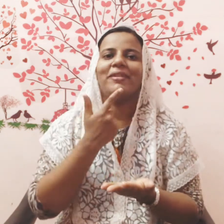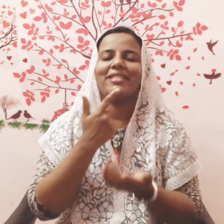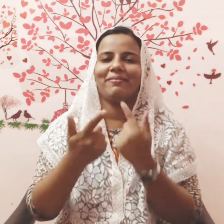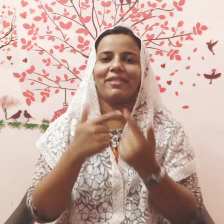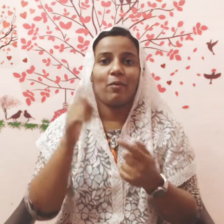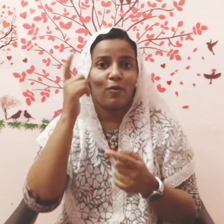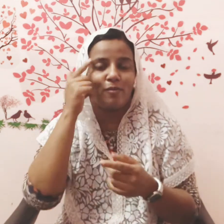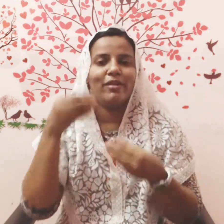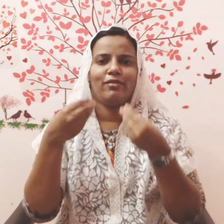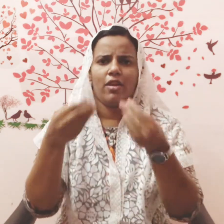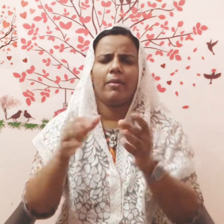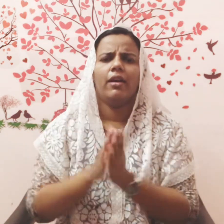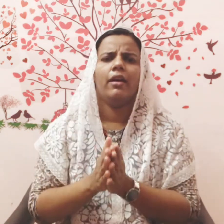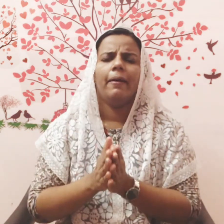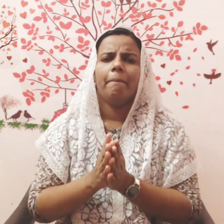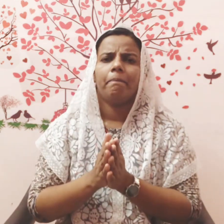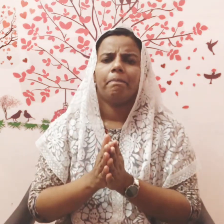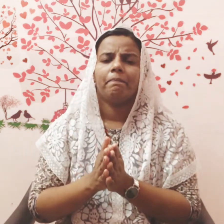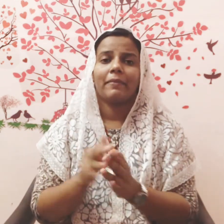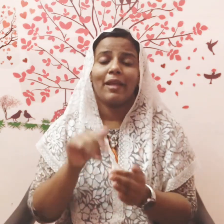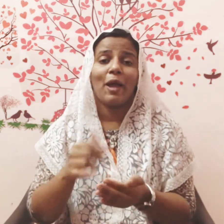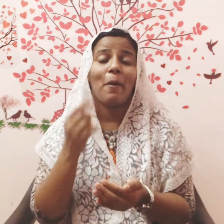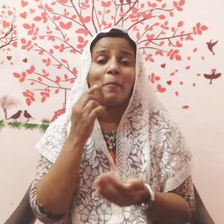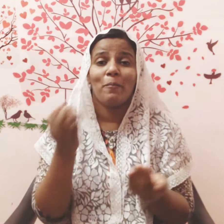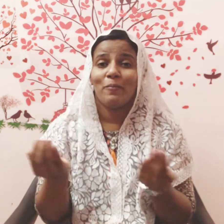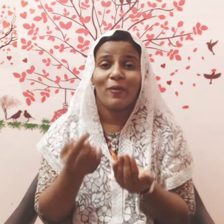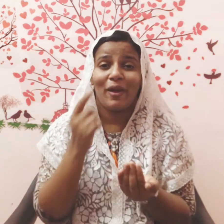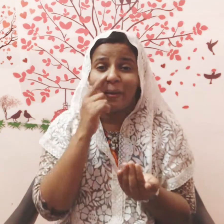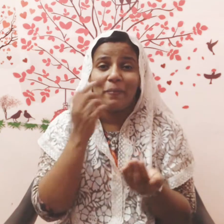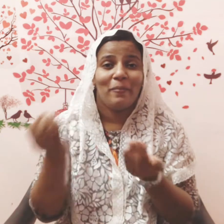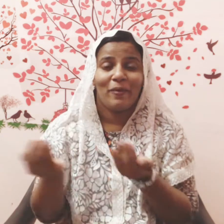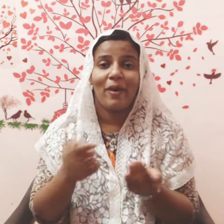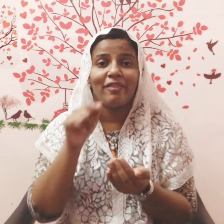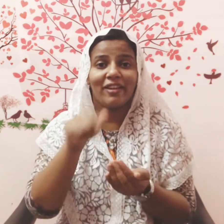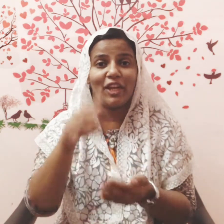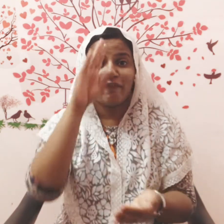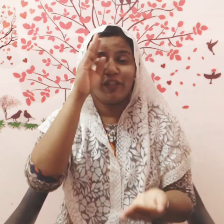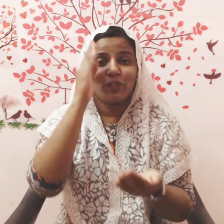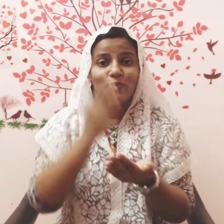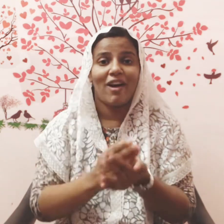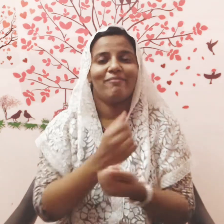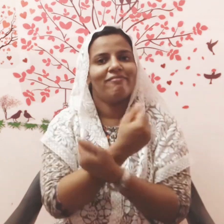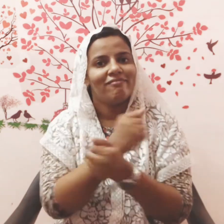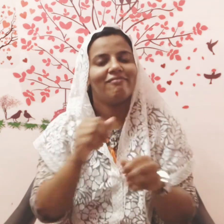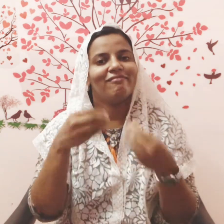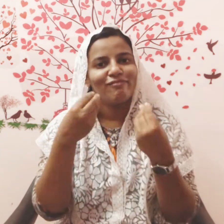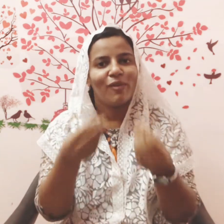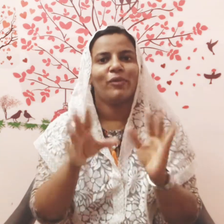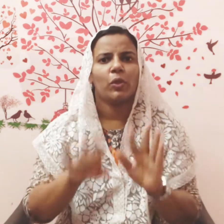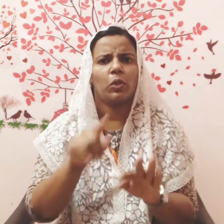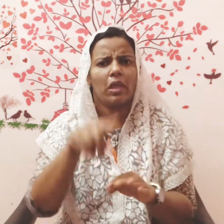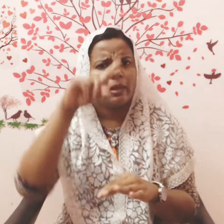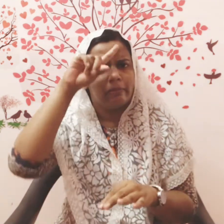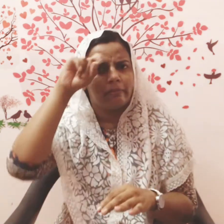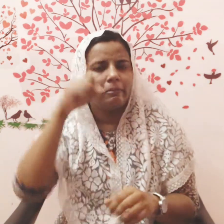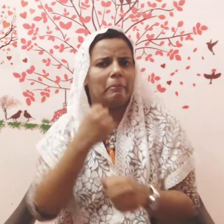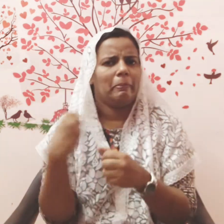ഇന്ന് പ്രഭാതത്തിൽ നമ്മളെ ഓർപ്പിക്കുന്നത്. എന്താ ഇതിന് പറയുന്നത്? മകളെ, നിന്റെ വിശ്വാസം നിന്നെ രക്ഷിച്ചിരിക്കുന്നു, സമാധാനത്തോടെ പോയി